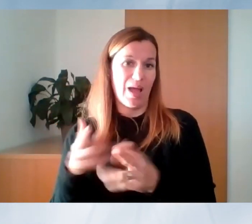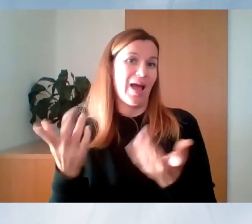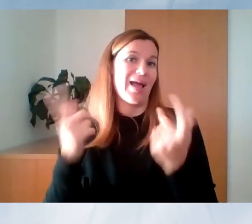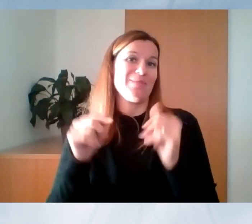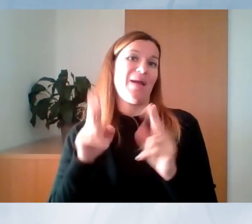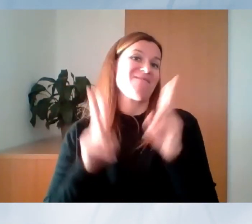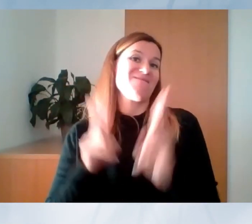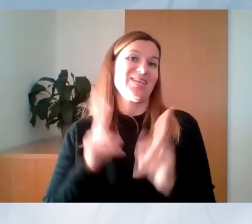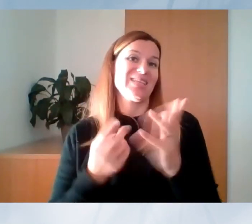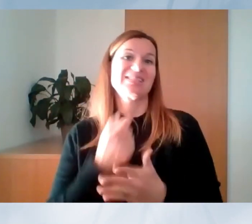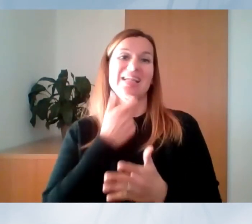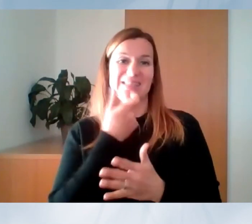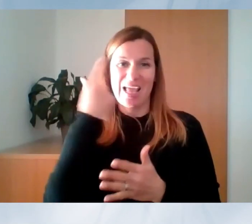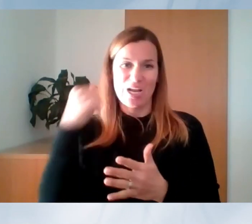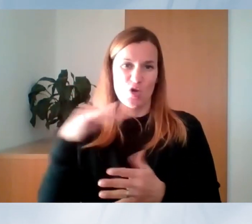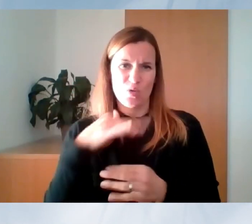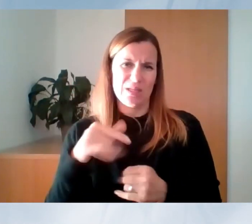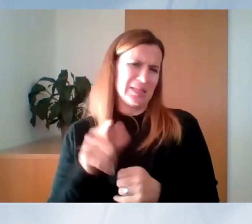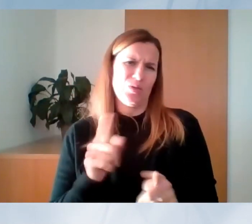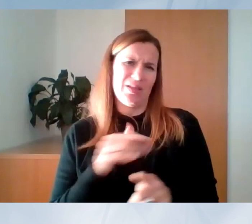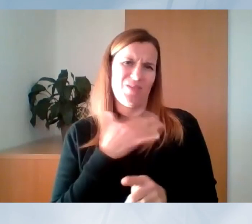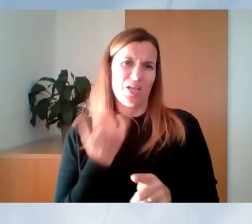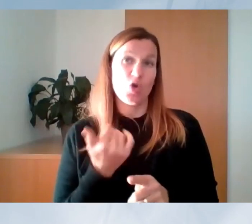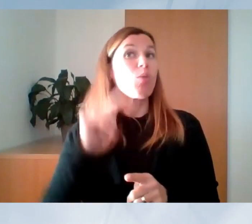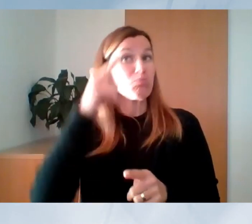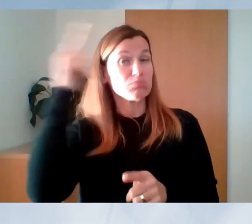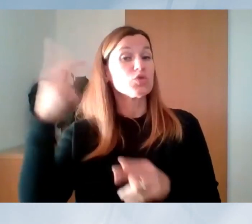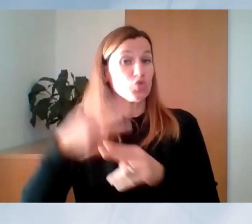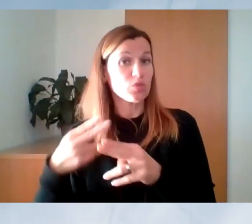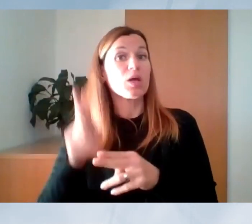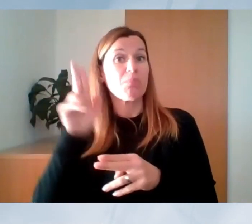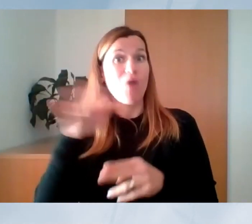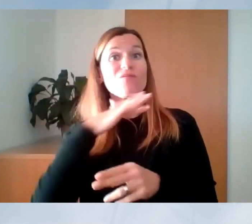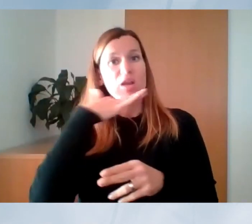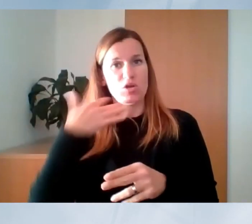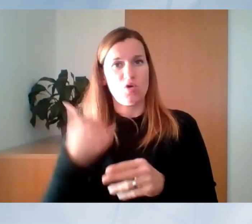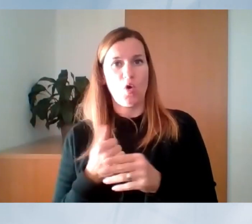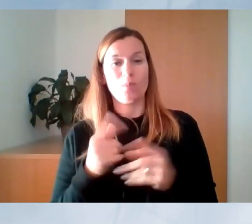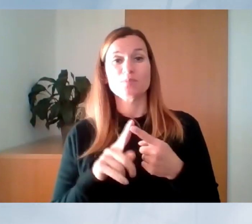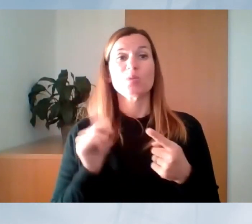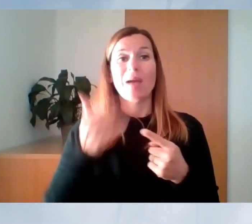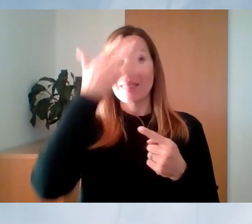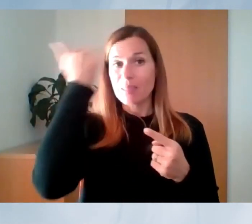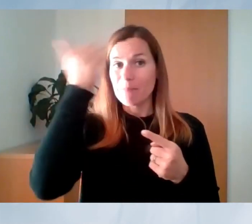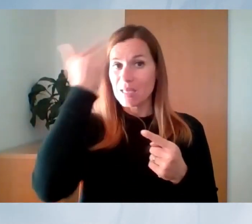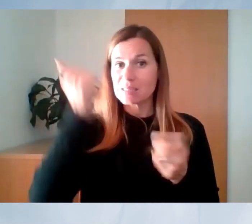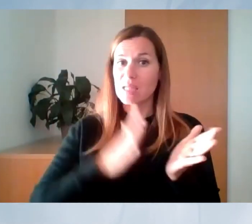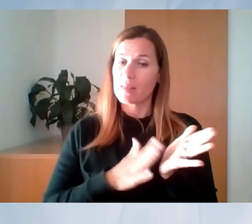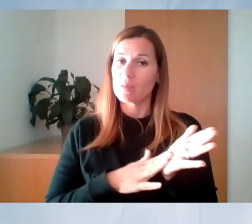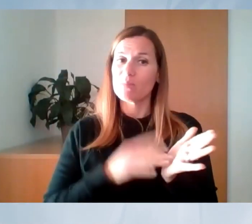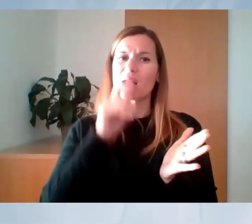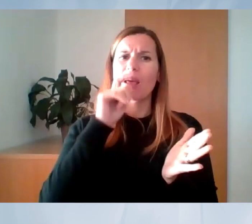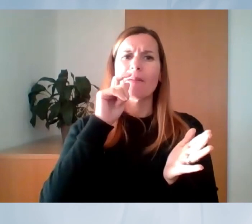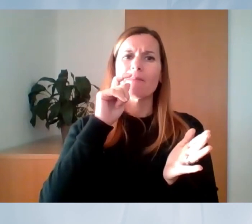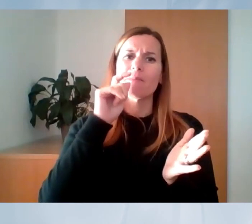pravi, rečejo pri nas, vrtec za stare ljudi, a ne? Tega ni veliko, drugod je tega veliko. Če pa demenca,